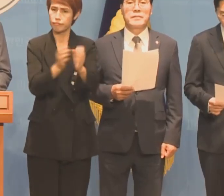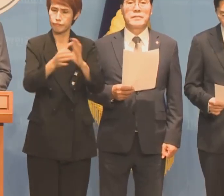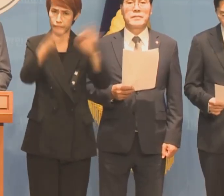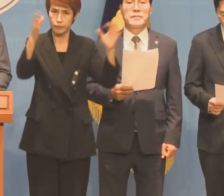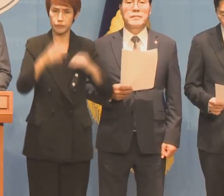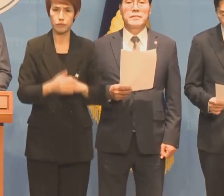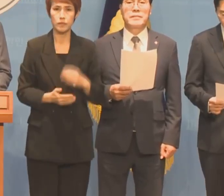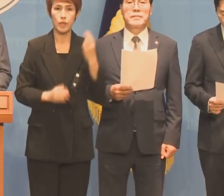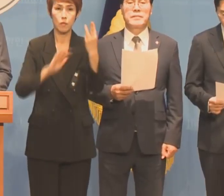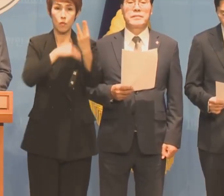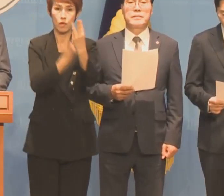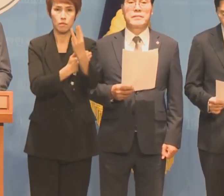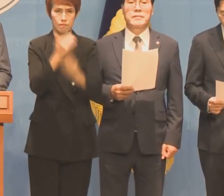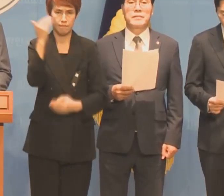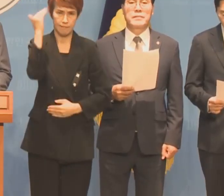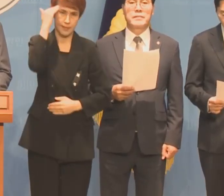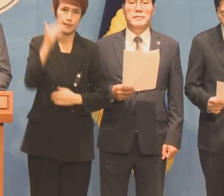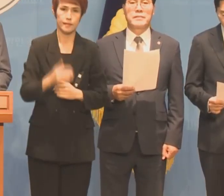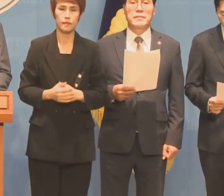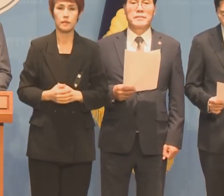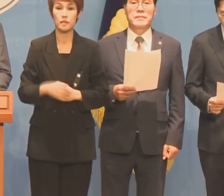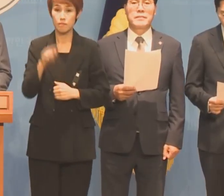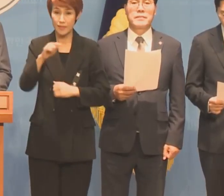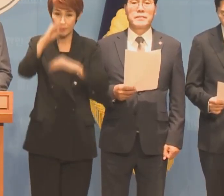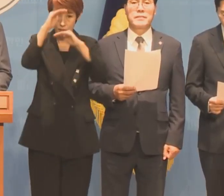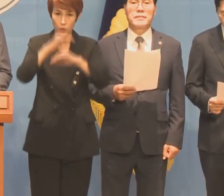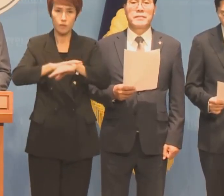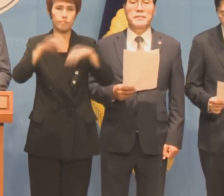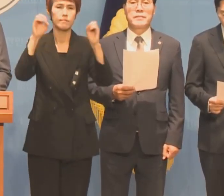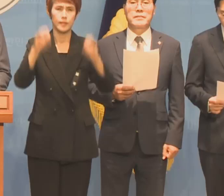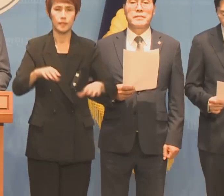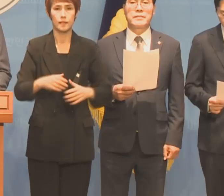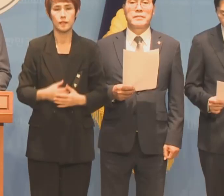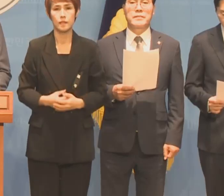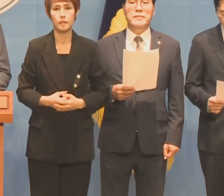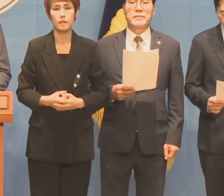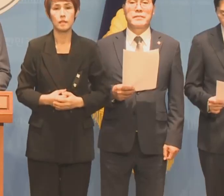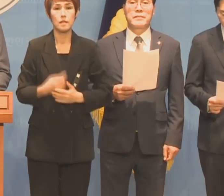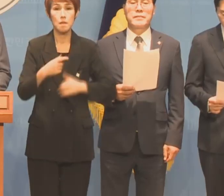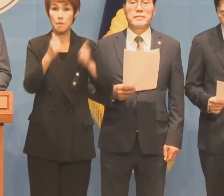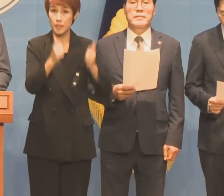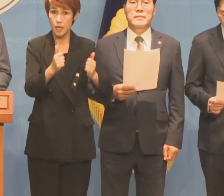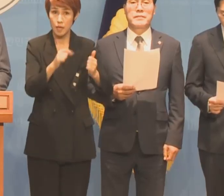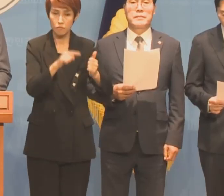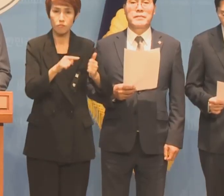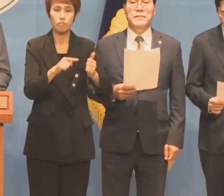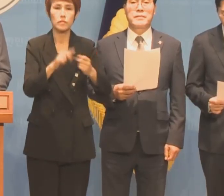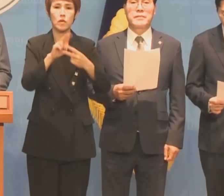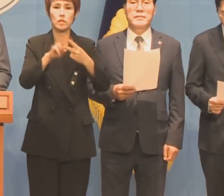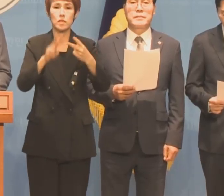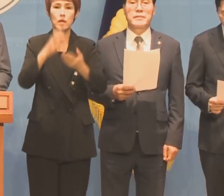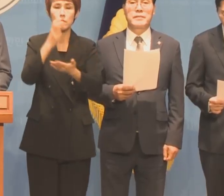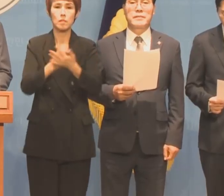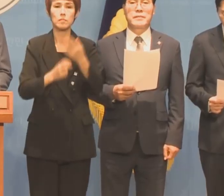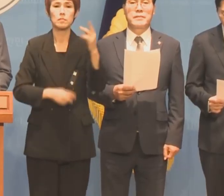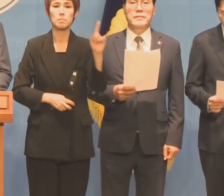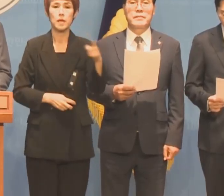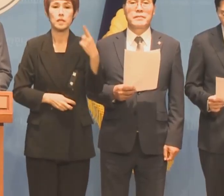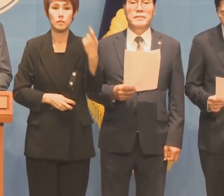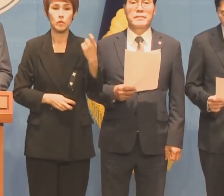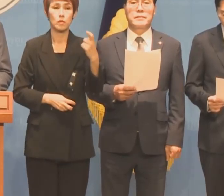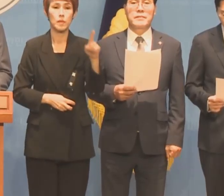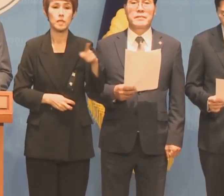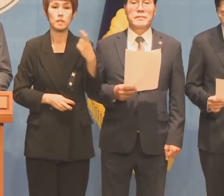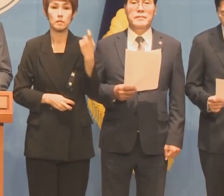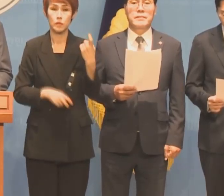삼권 분립의 위배에 원천 무효입니다. 판사에게는 형사소송법 제110조 및